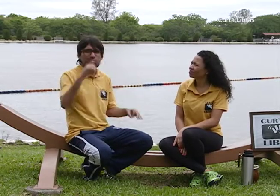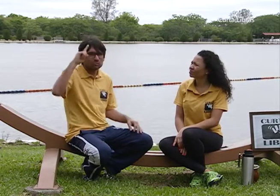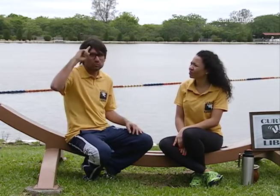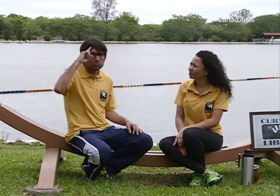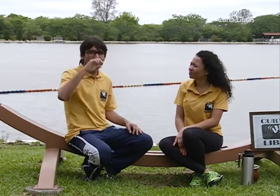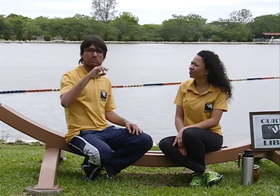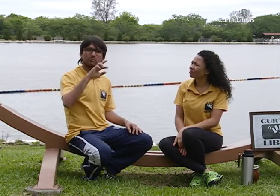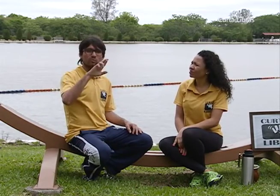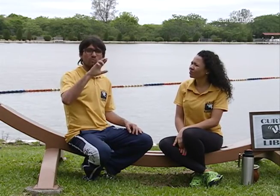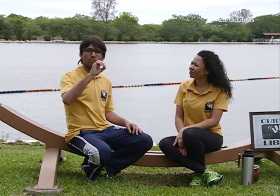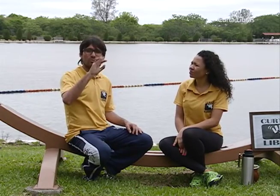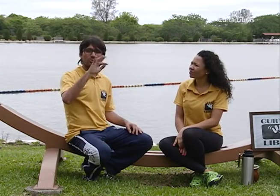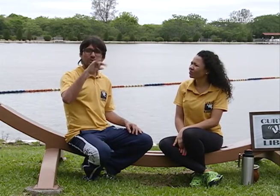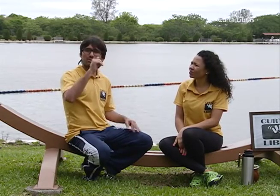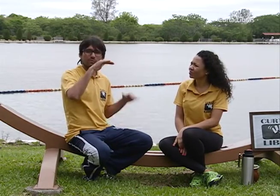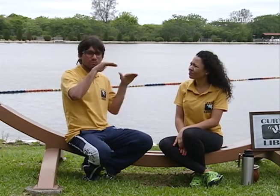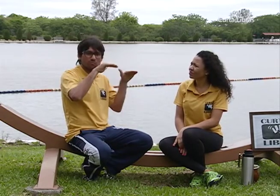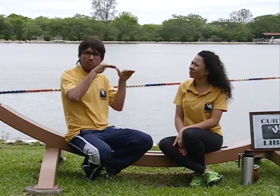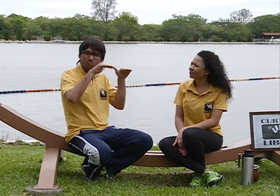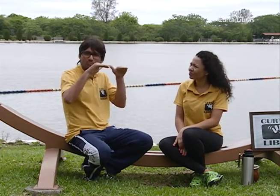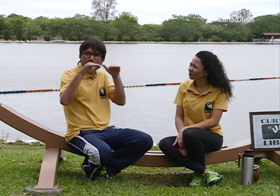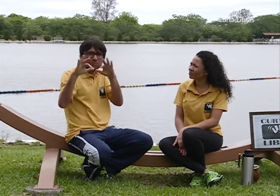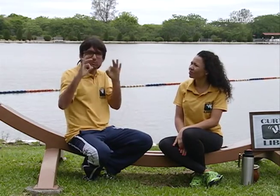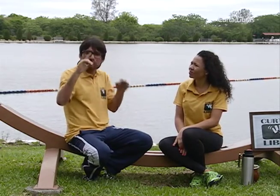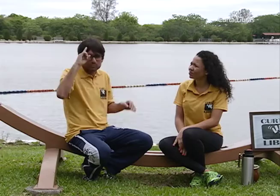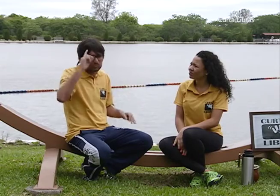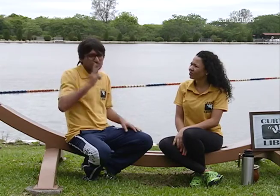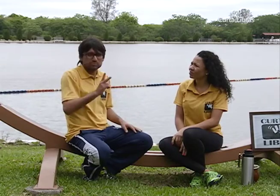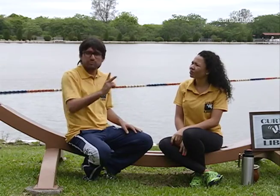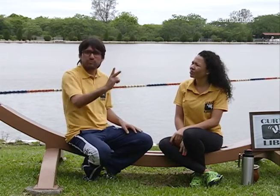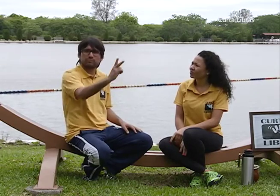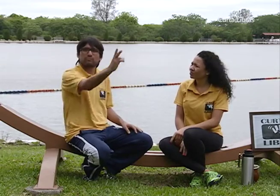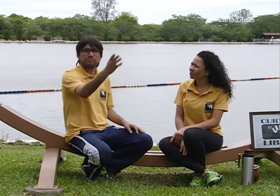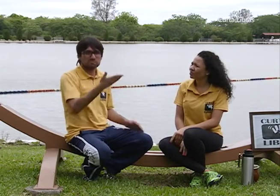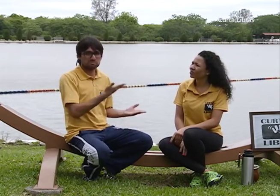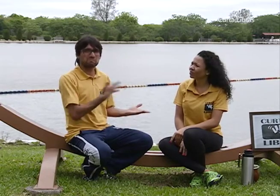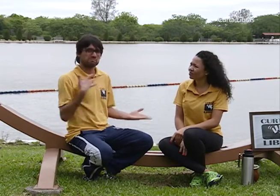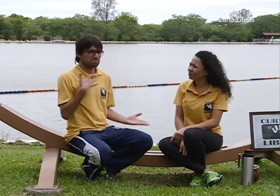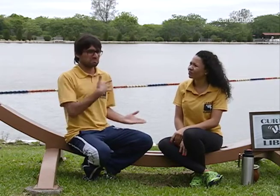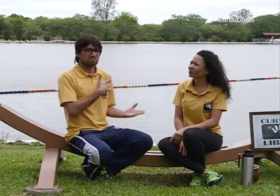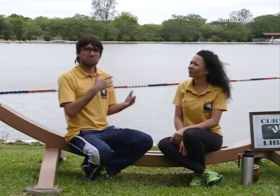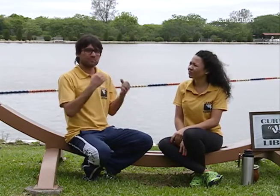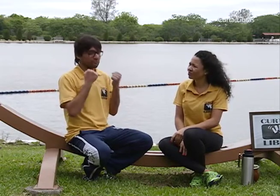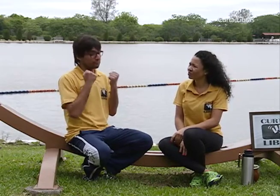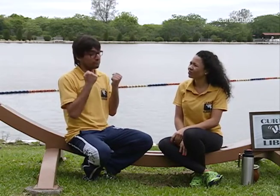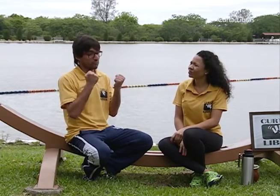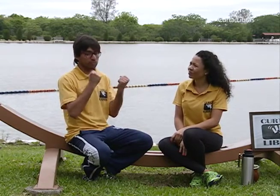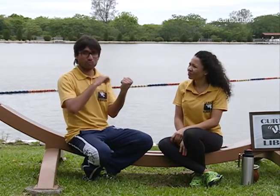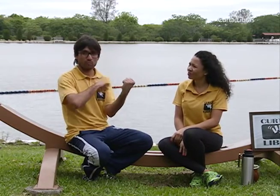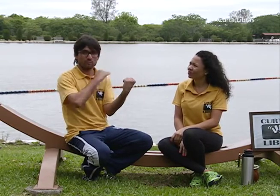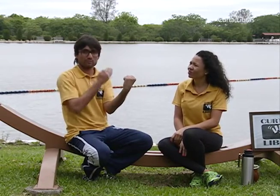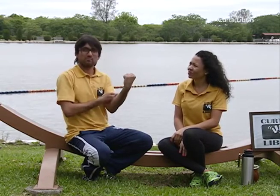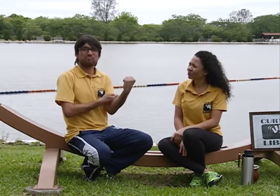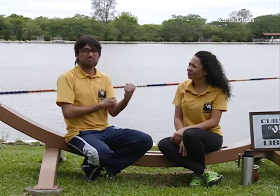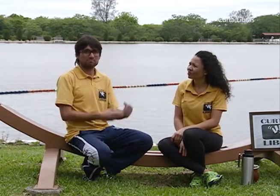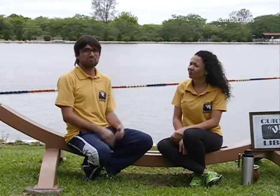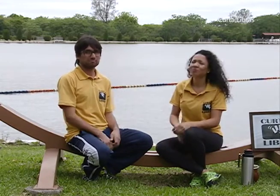E manter essa rotina equilibrada e certinha faz com que você tenha mais saúde, mais resistência.